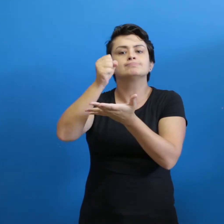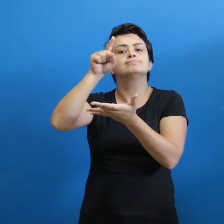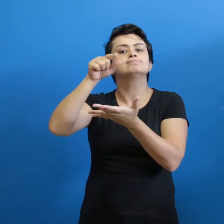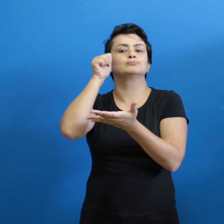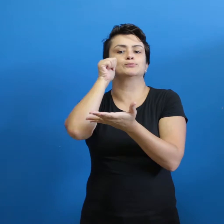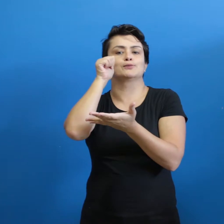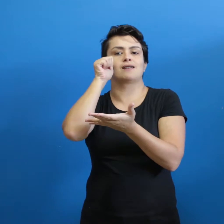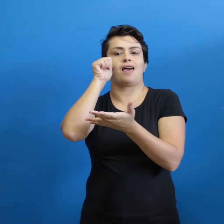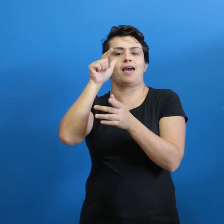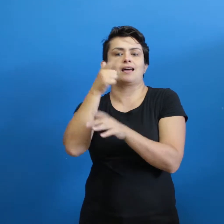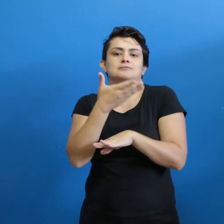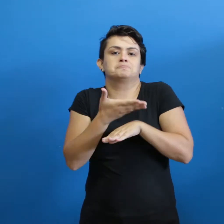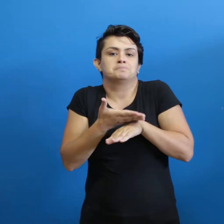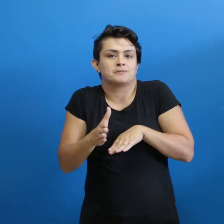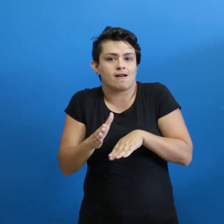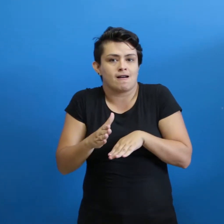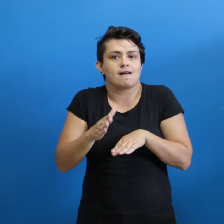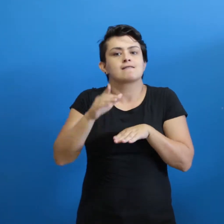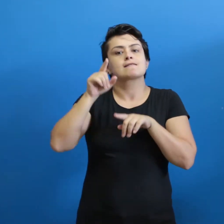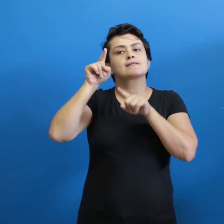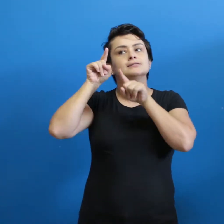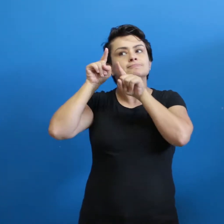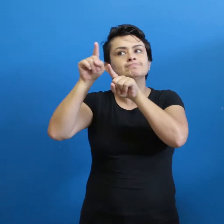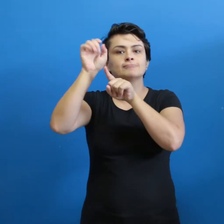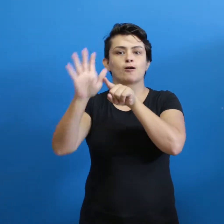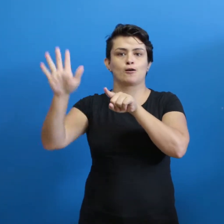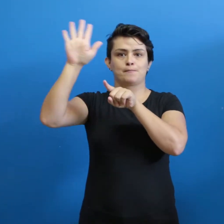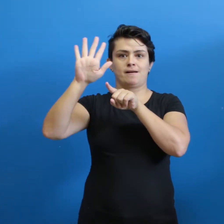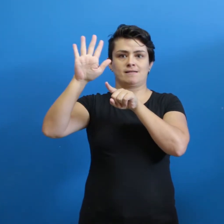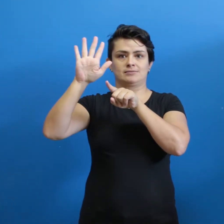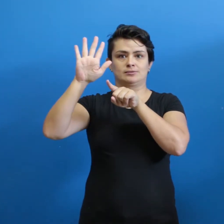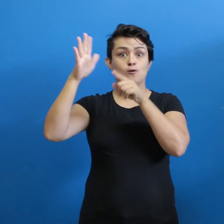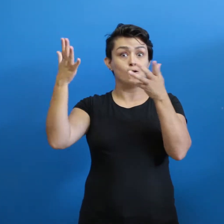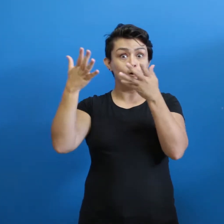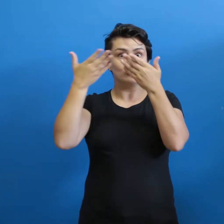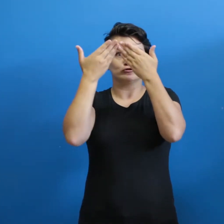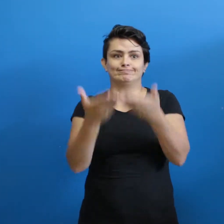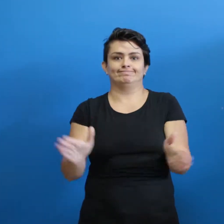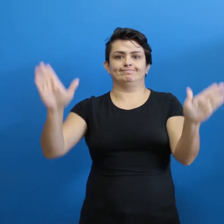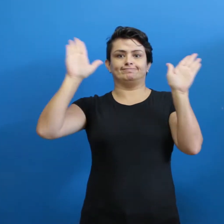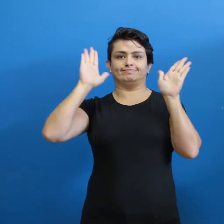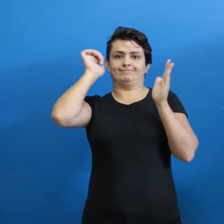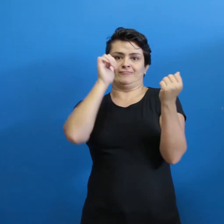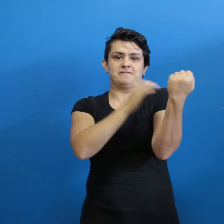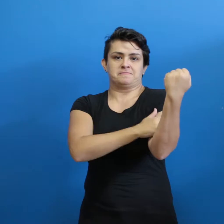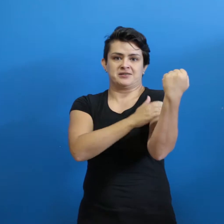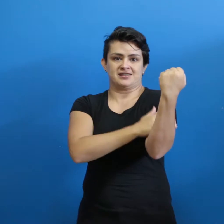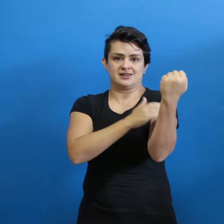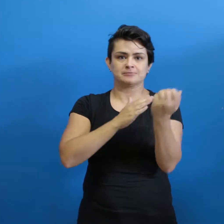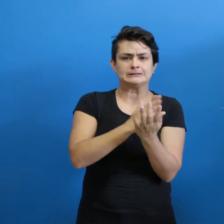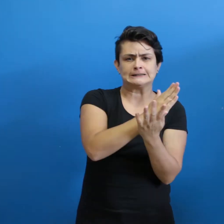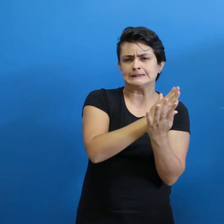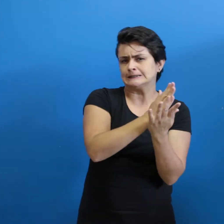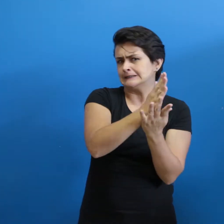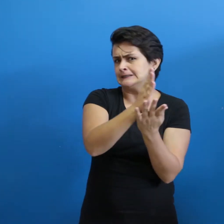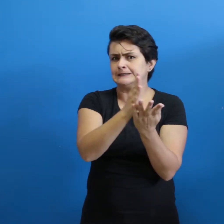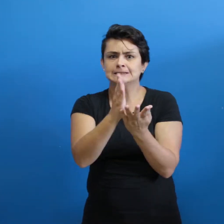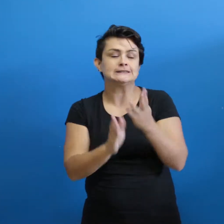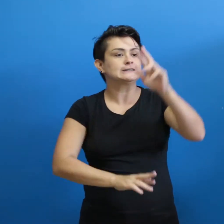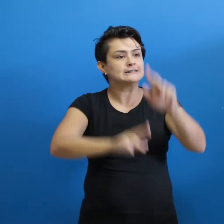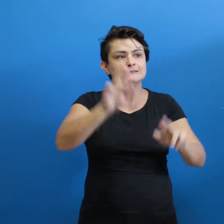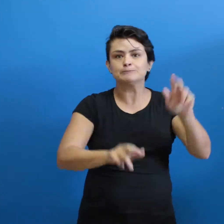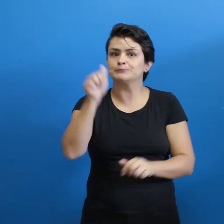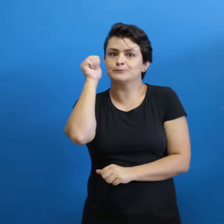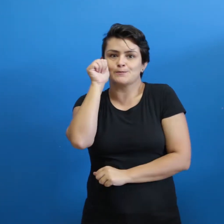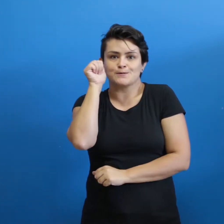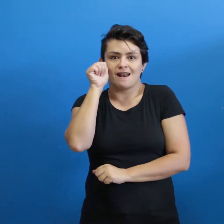mulheres brancas ocidentais europeias. Hoje, o movimento ele se diversificou. Estão presentes diferentes mulheres, com diferentes